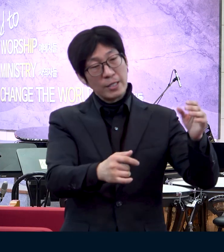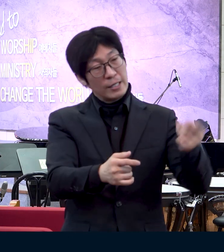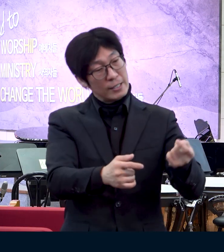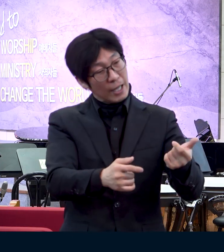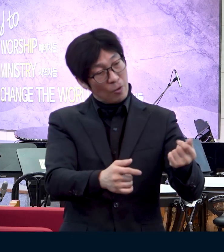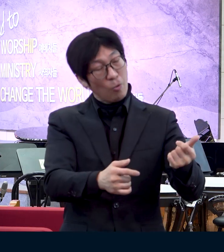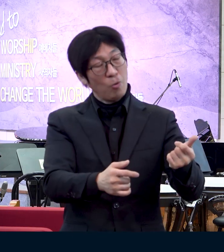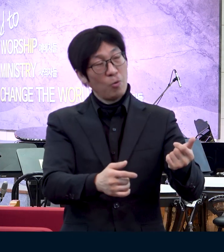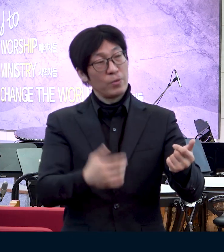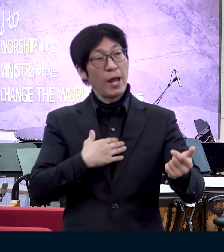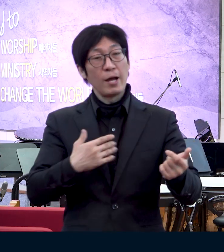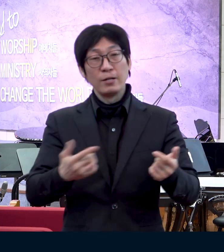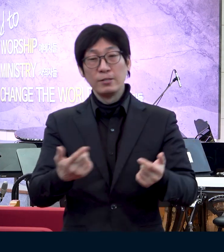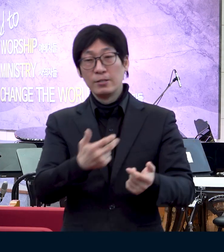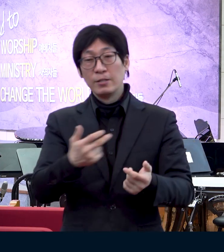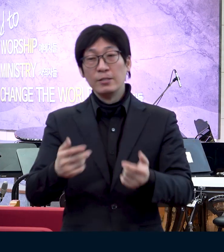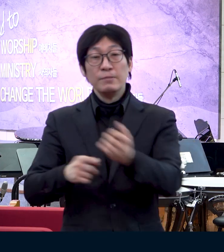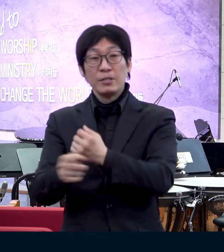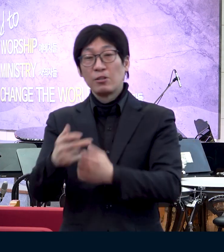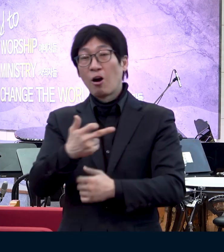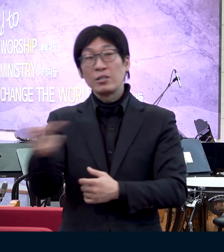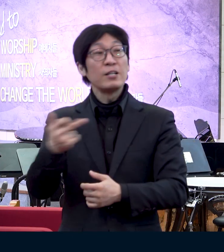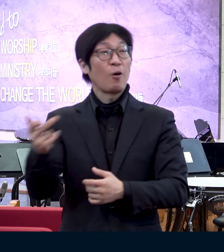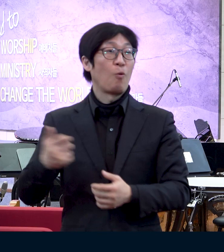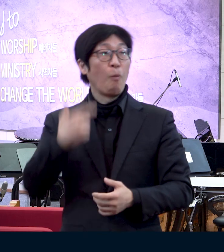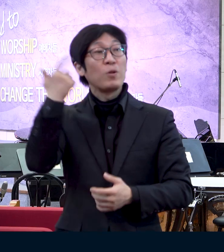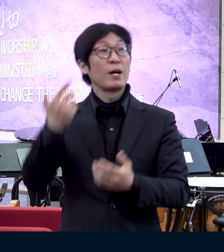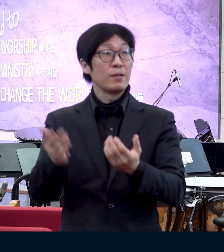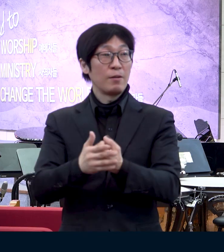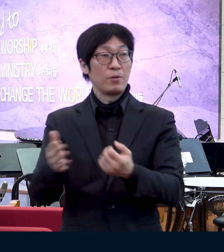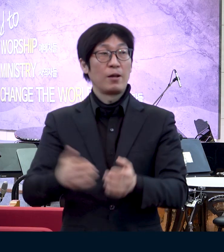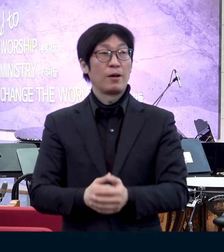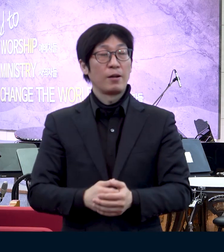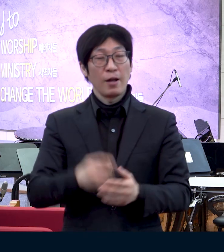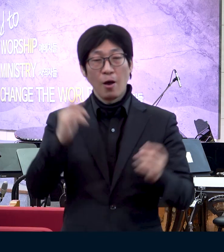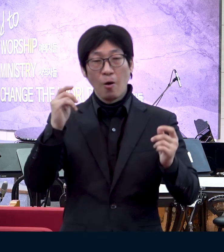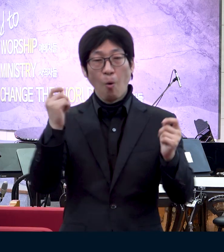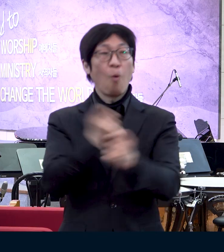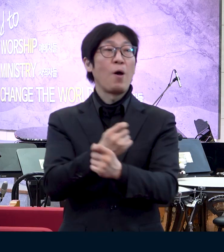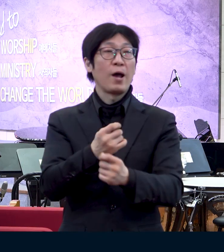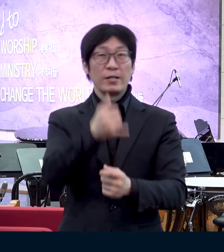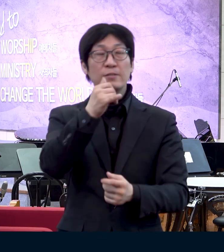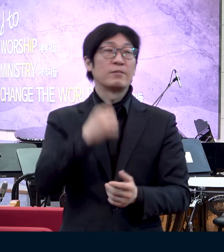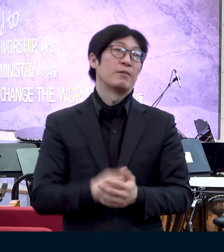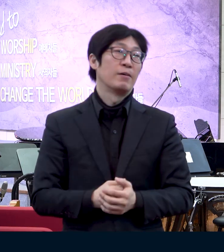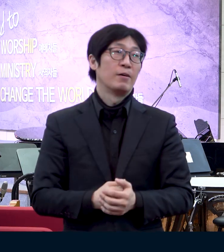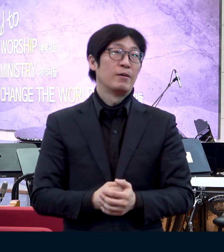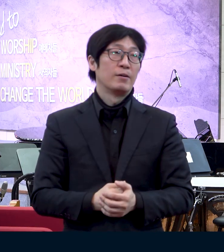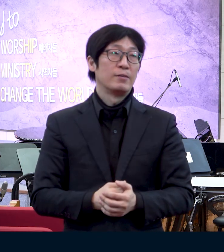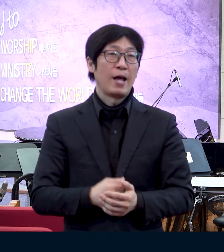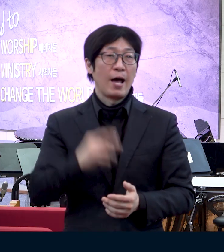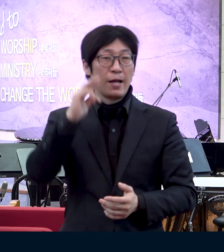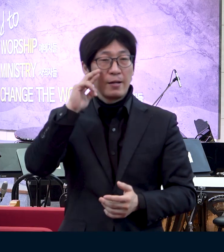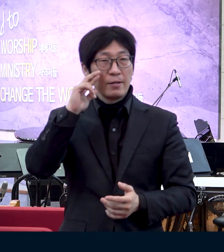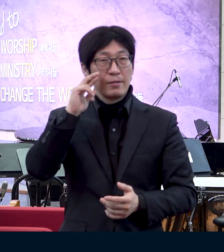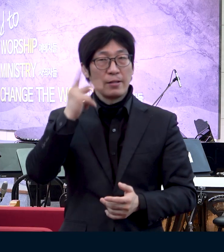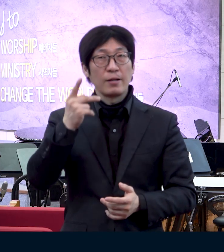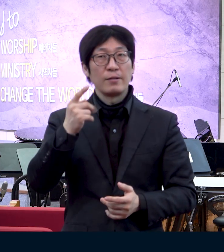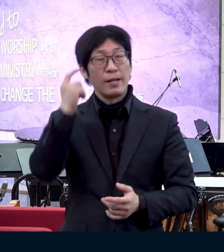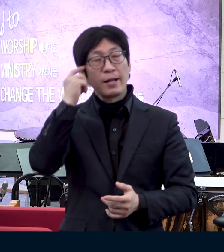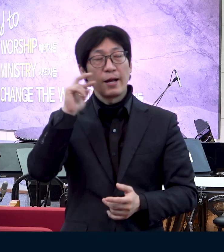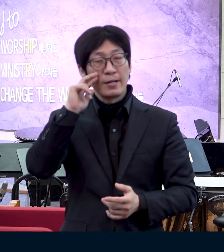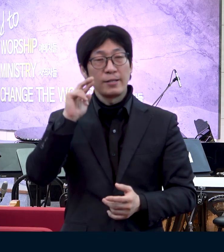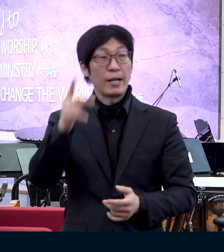완전히 뒤로 밀려버린 그런 아주 왜곡된 상황이 저한테 있었다, 그 말이에요. 근데 그렇지 않다는 걸 제가 깨달은